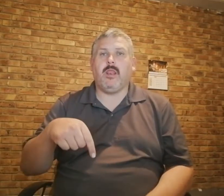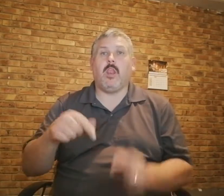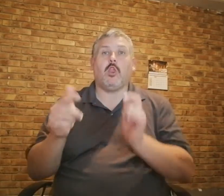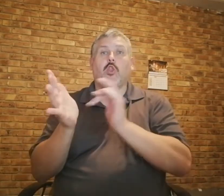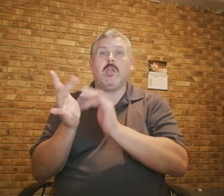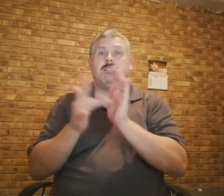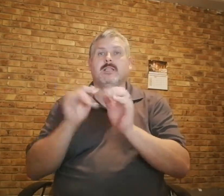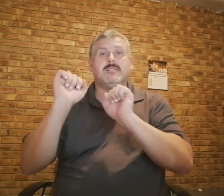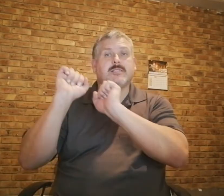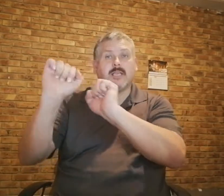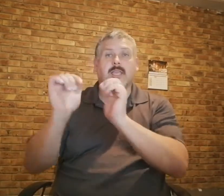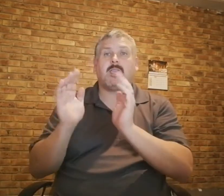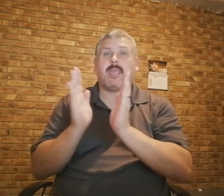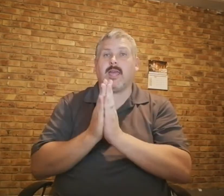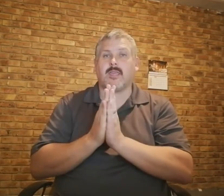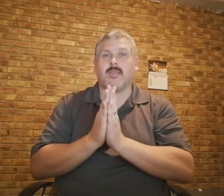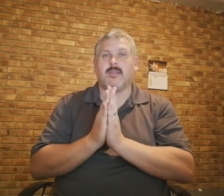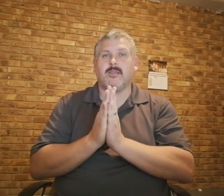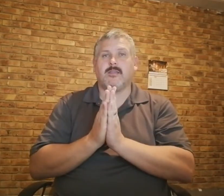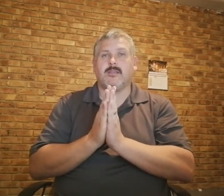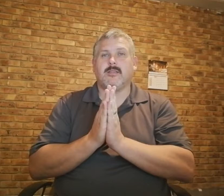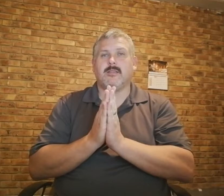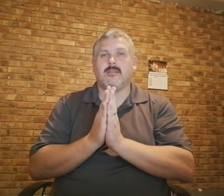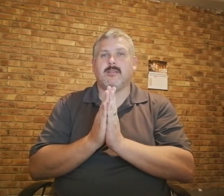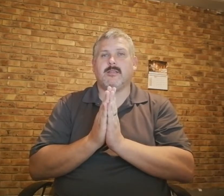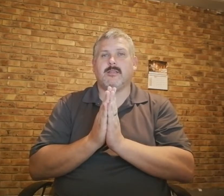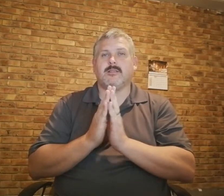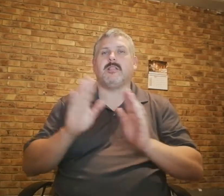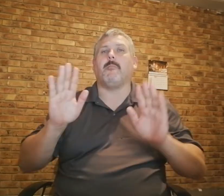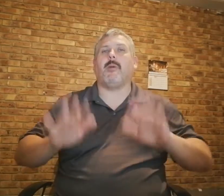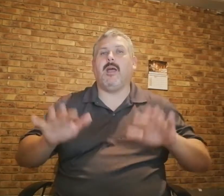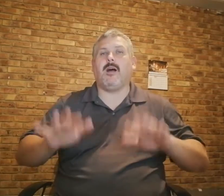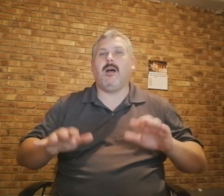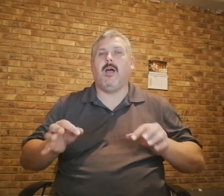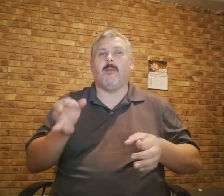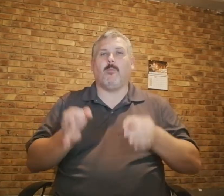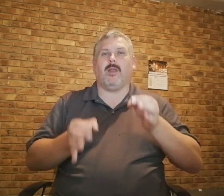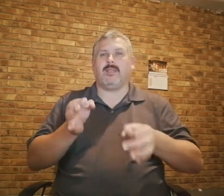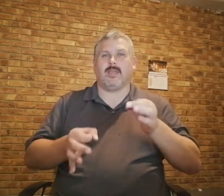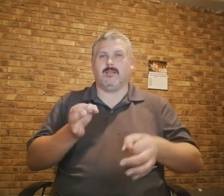die sê sê kijk, daar baie politiek